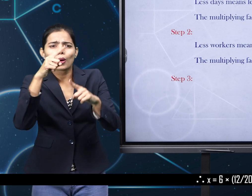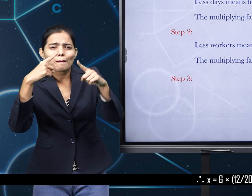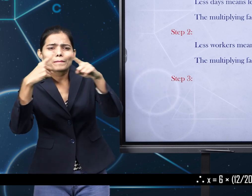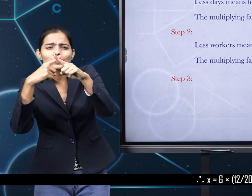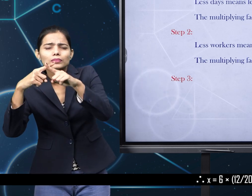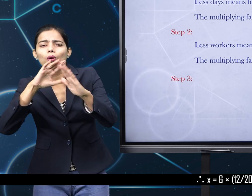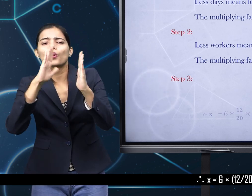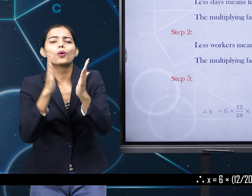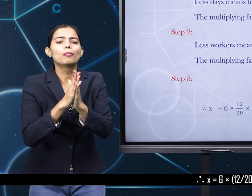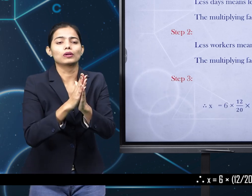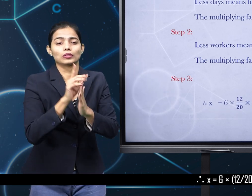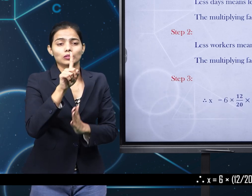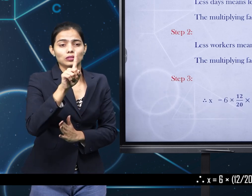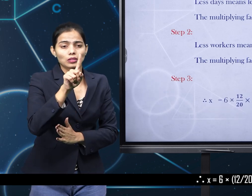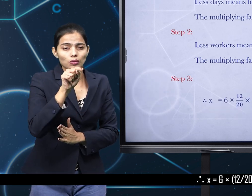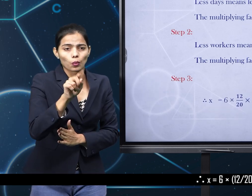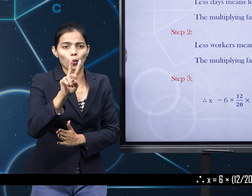15